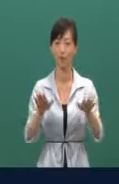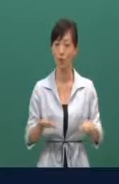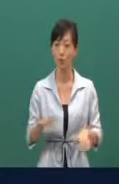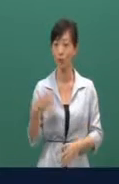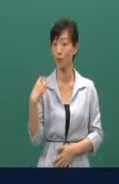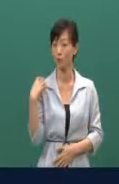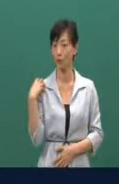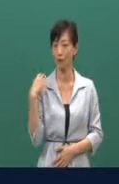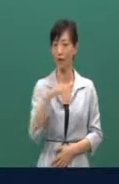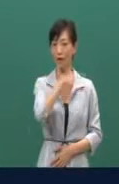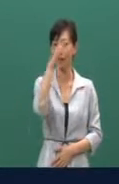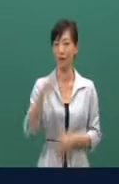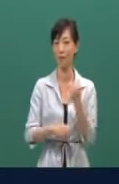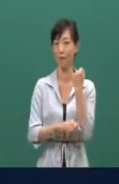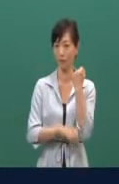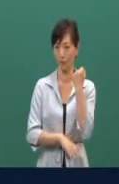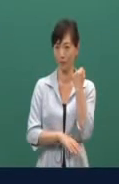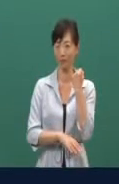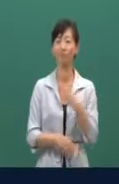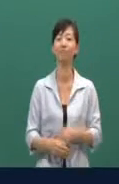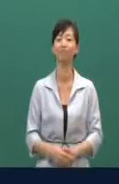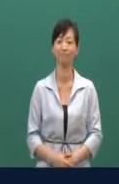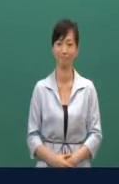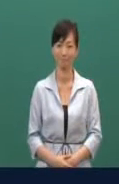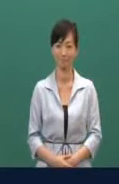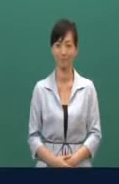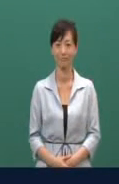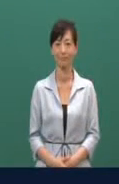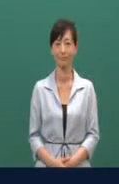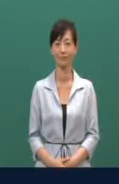。今日は山本明美がお伝えします。